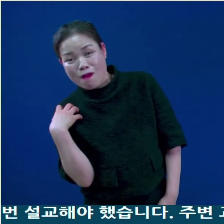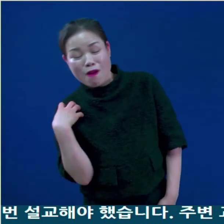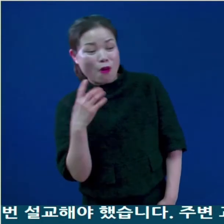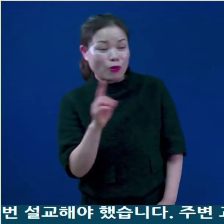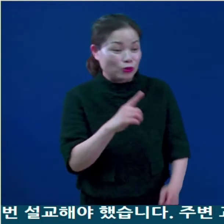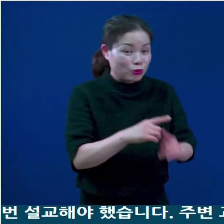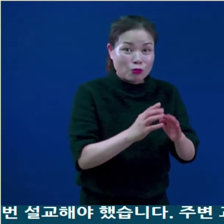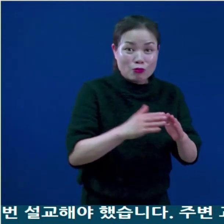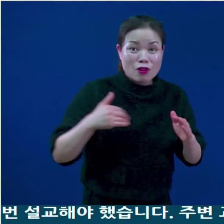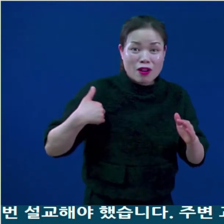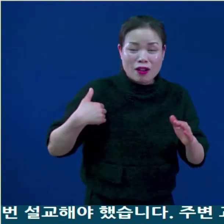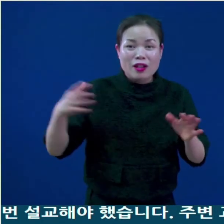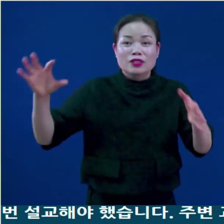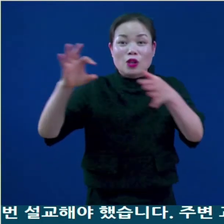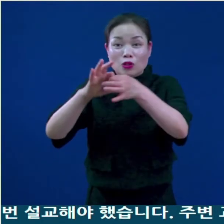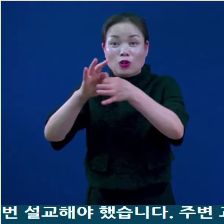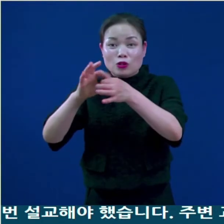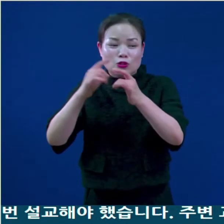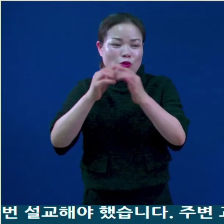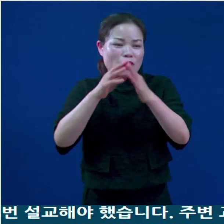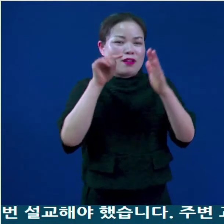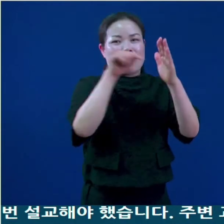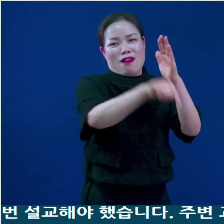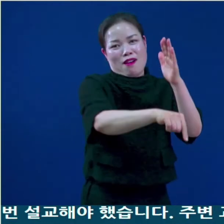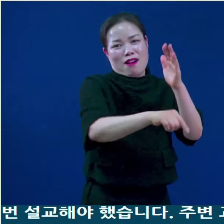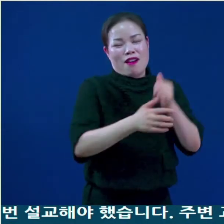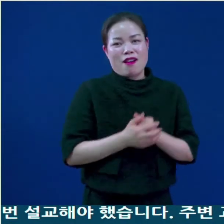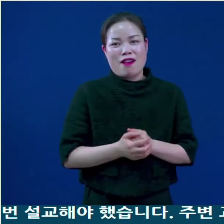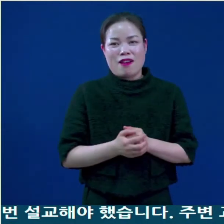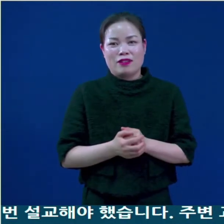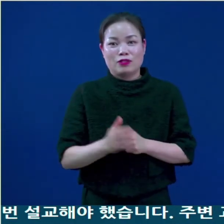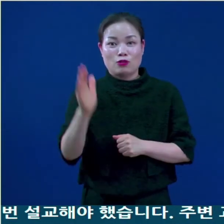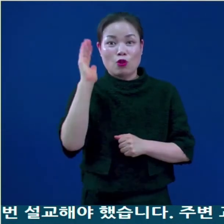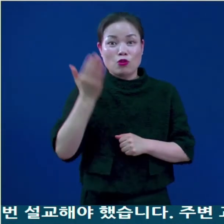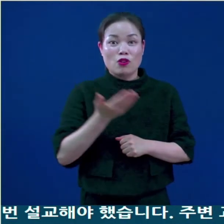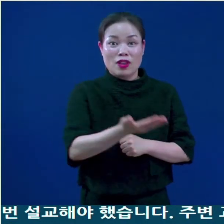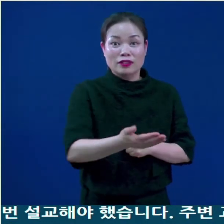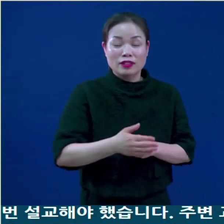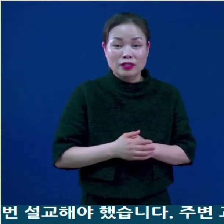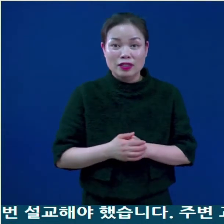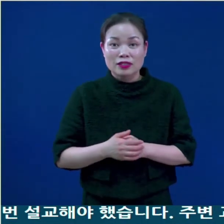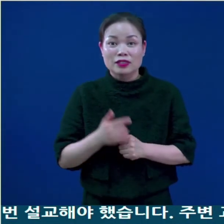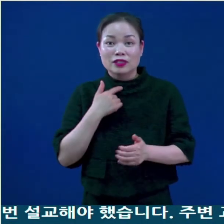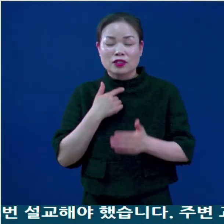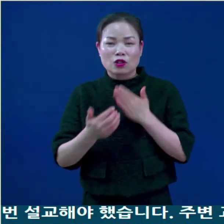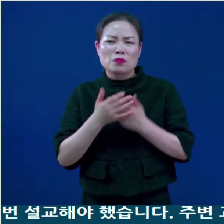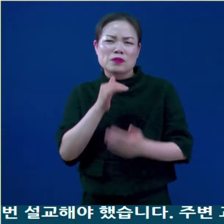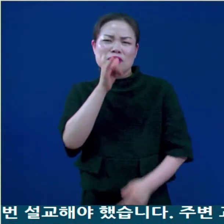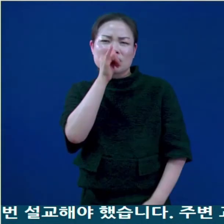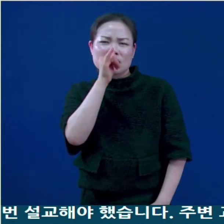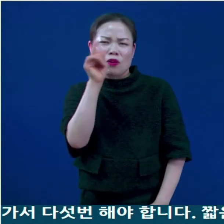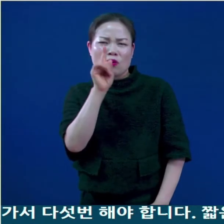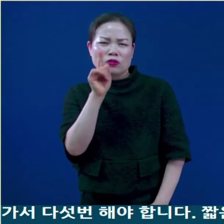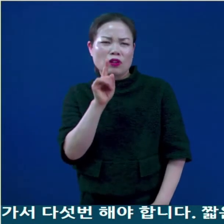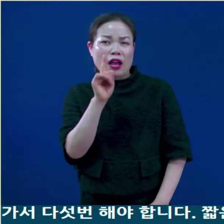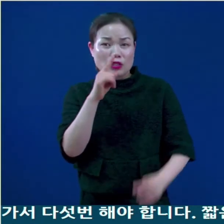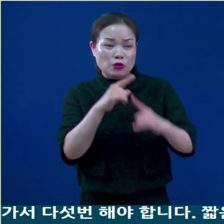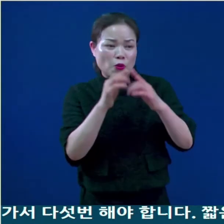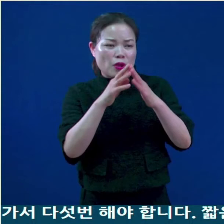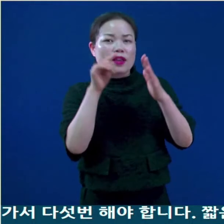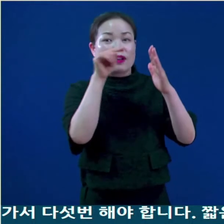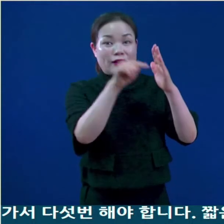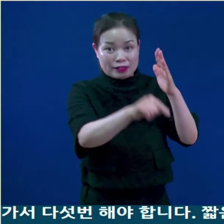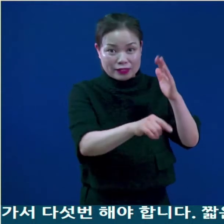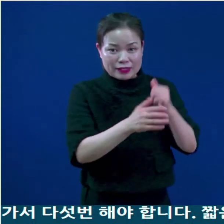어느 교회인지도 모르고 이제 연결해주는 교회 가는 겁니다. 이제 그런 경험이 쭉 있었는데 어떤 한 교회에